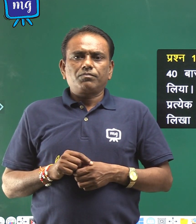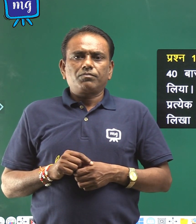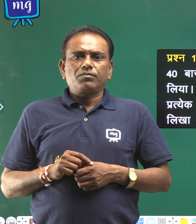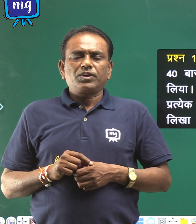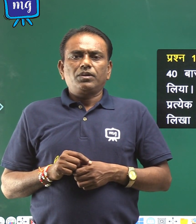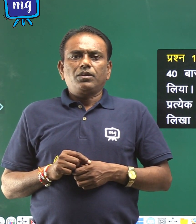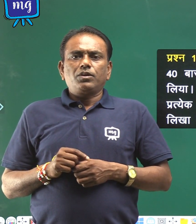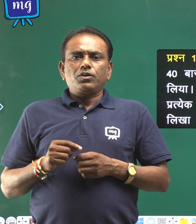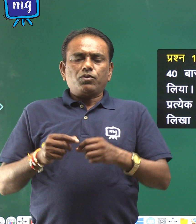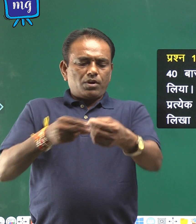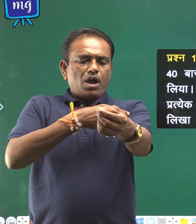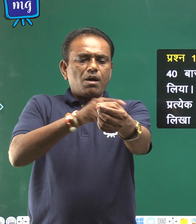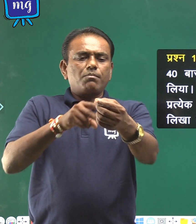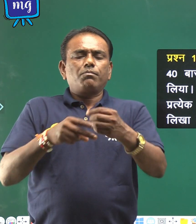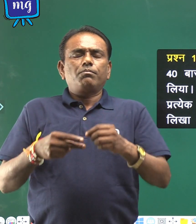किशोर ने